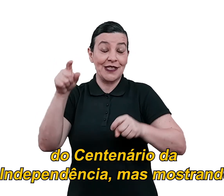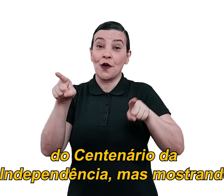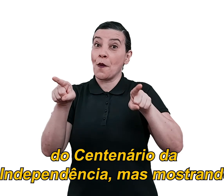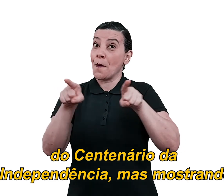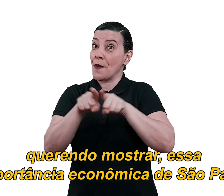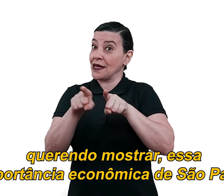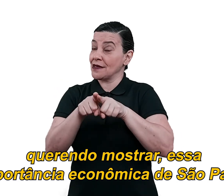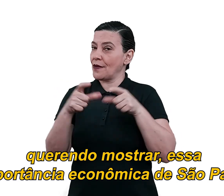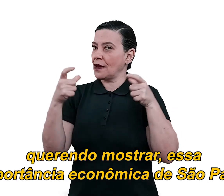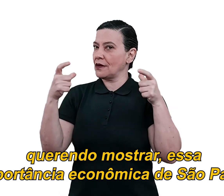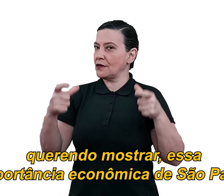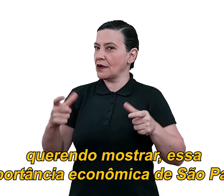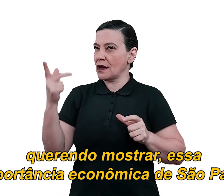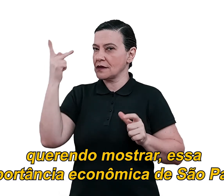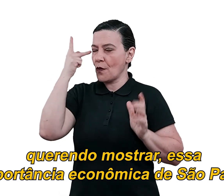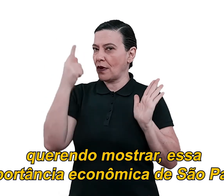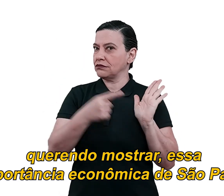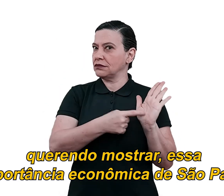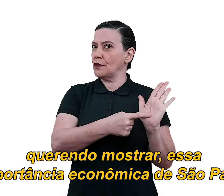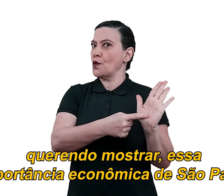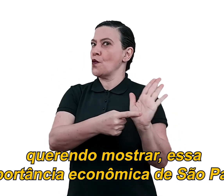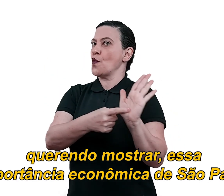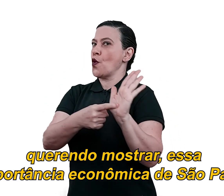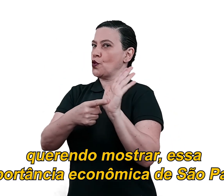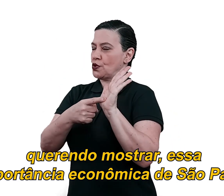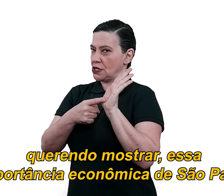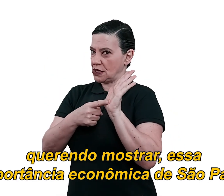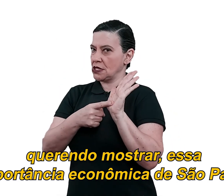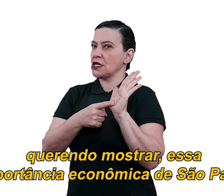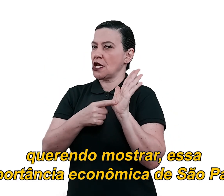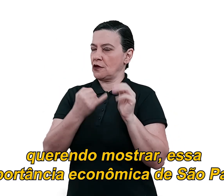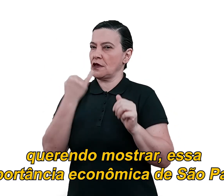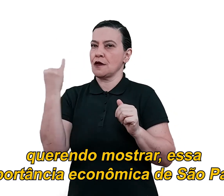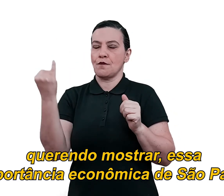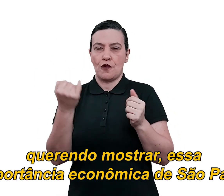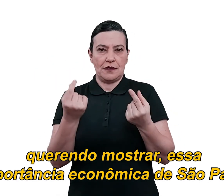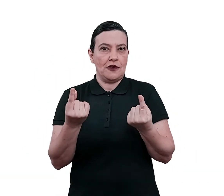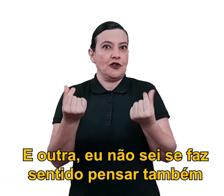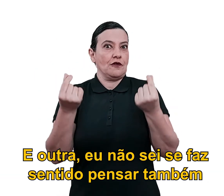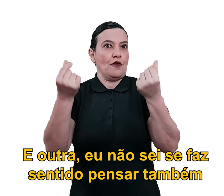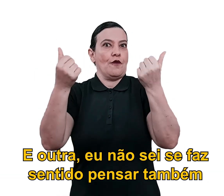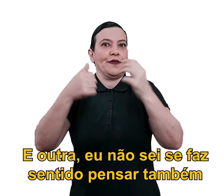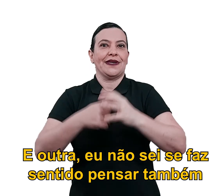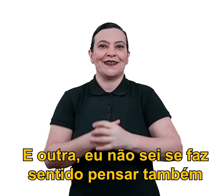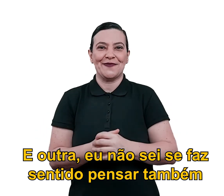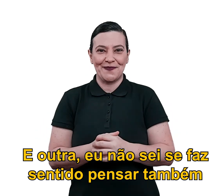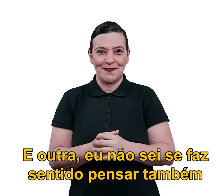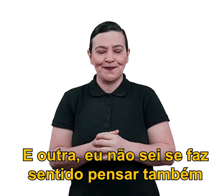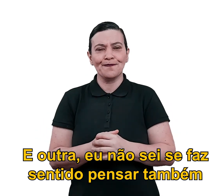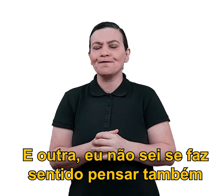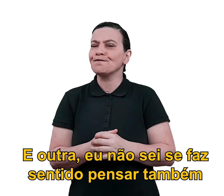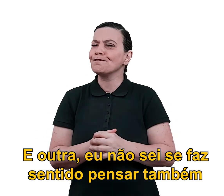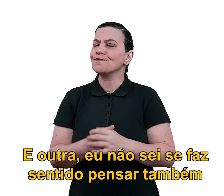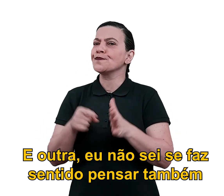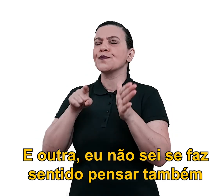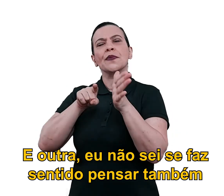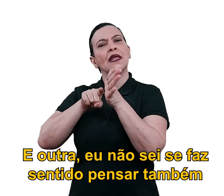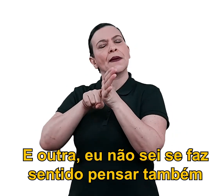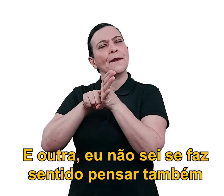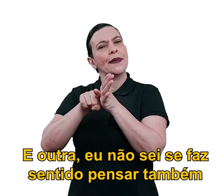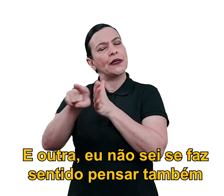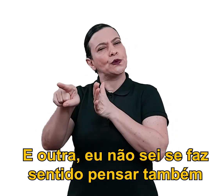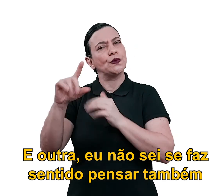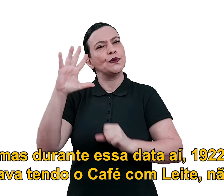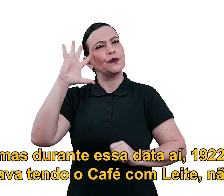querendo mostrar essa importância econômica de São Paulo. E outra, eu não sei se faz